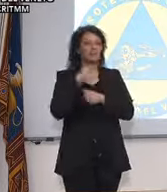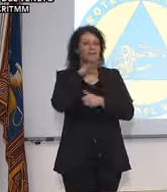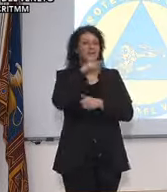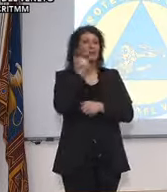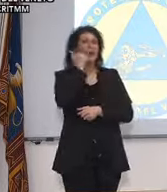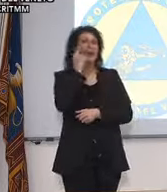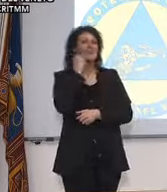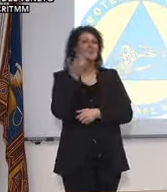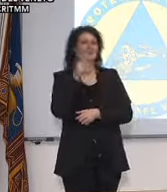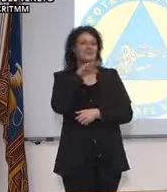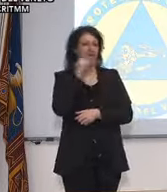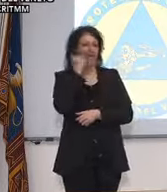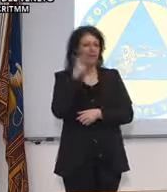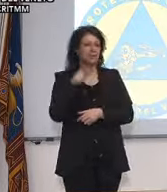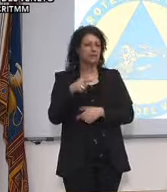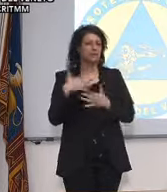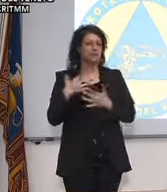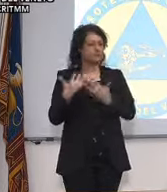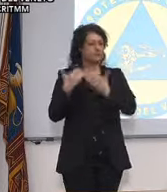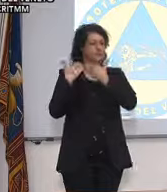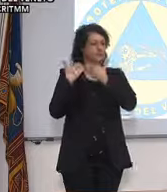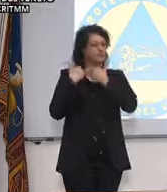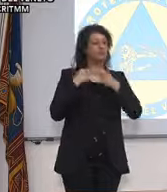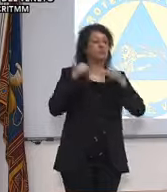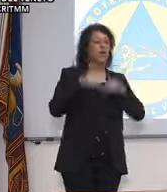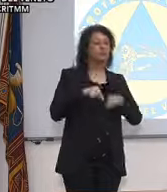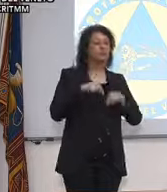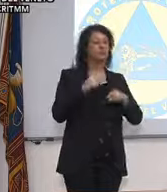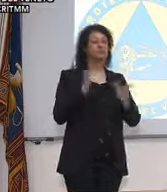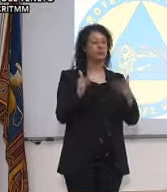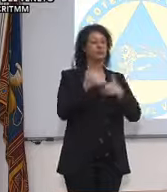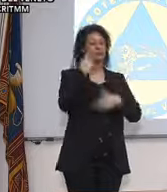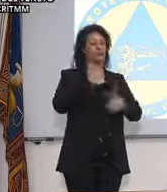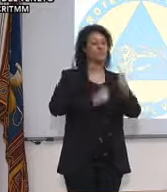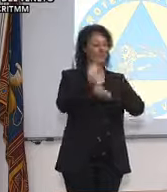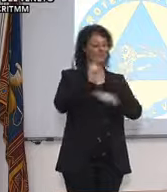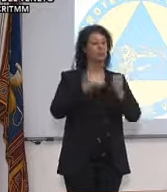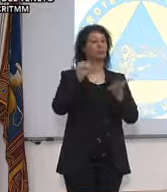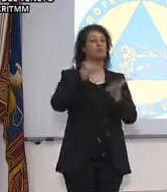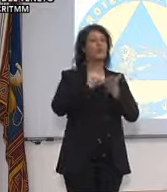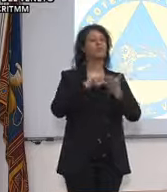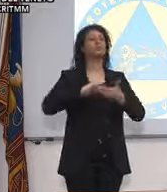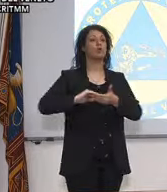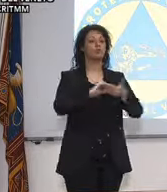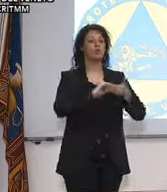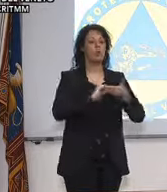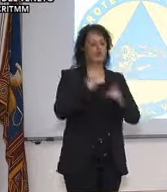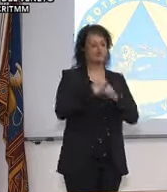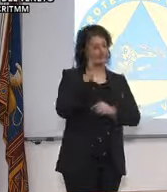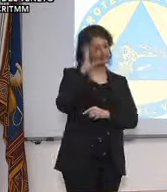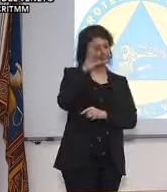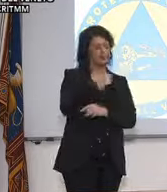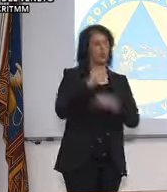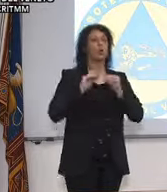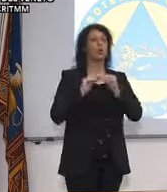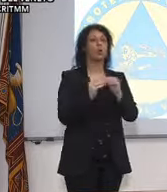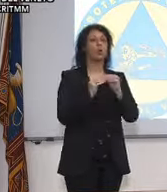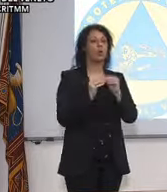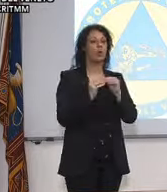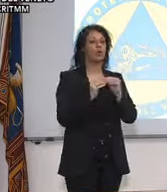po', la struttura prevenzione, la struttura direzione dei servizi sociali stanno cercando di capire come poterli